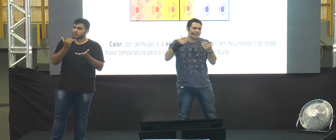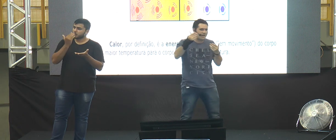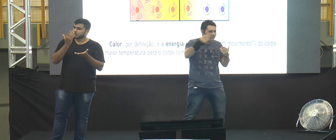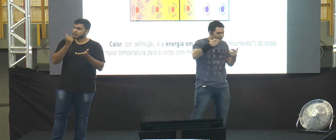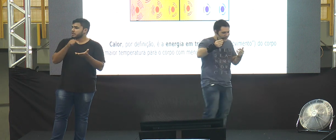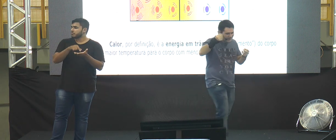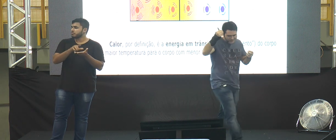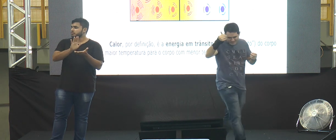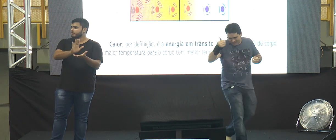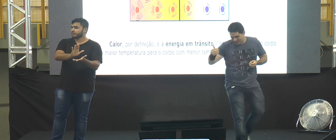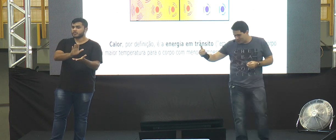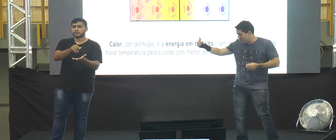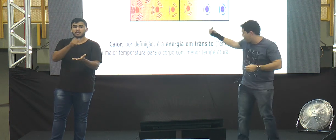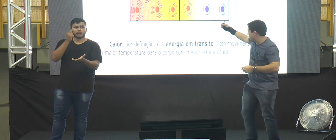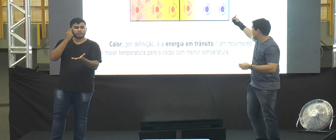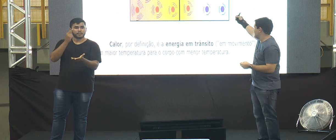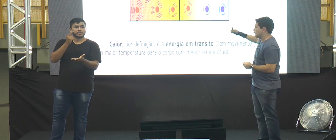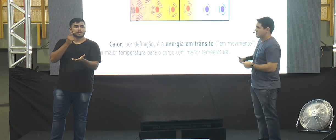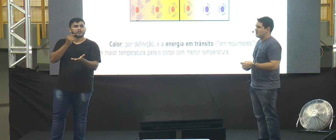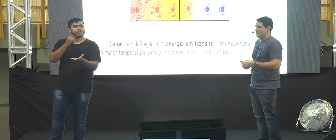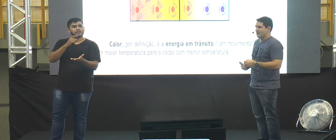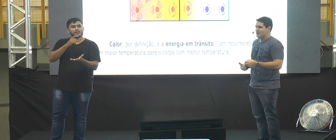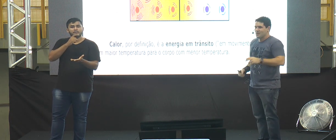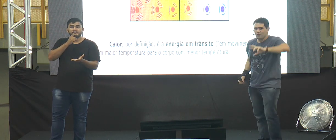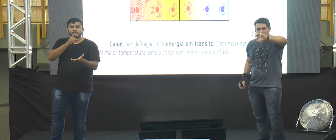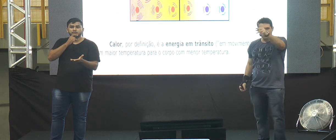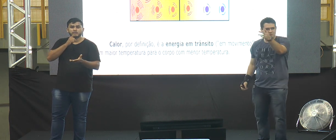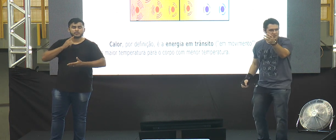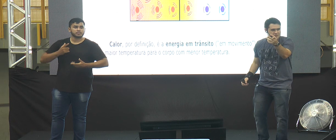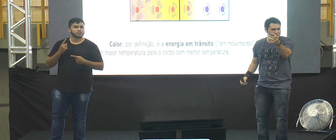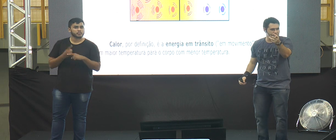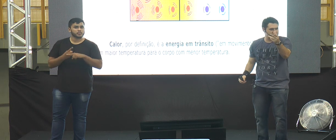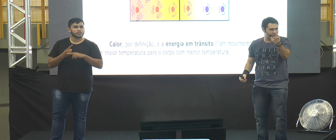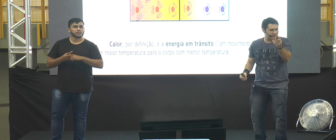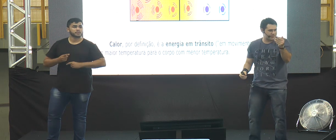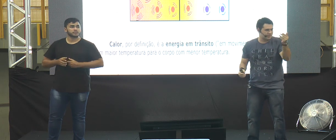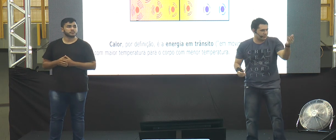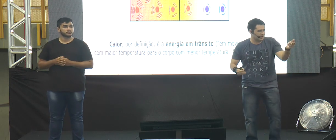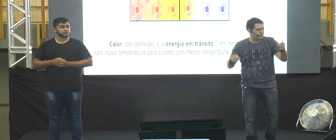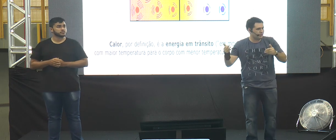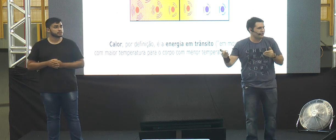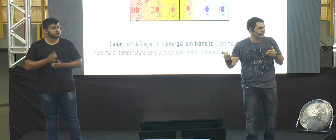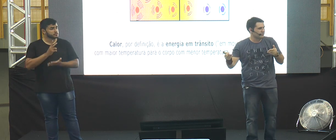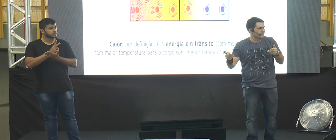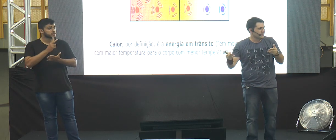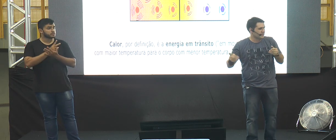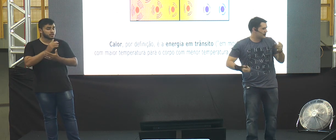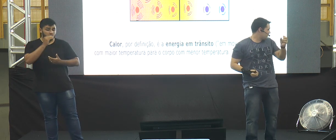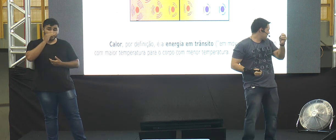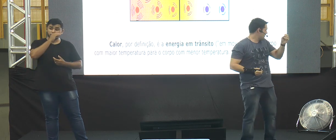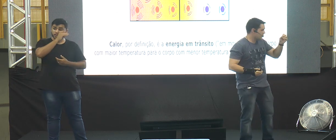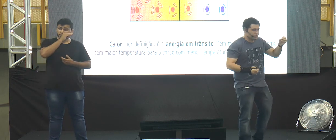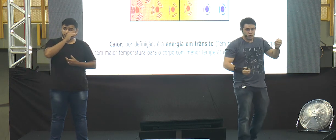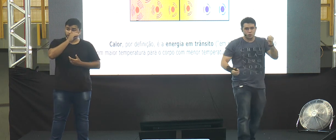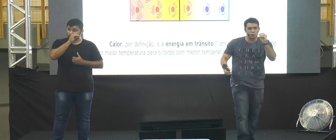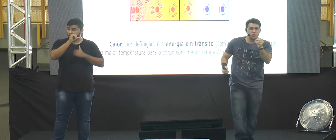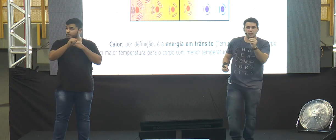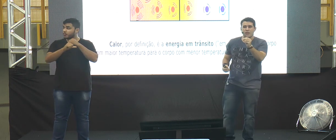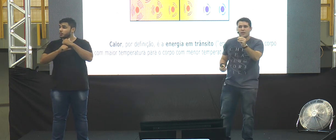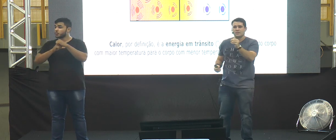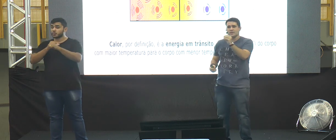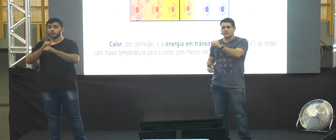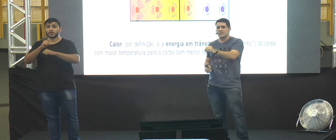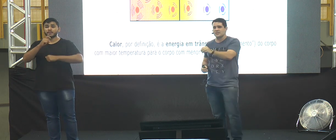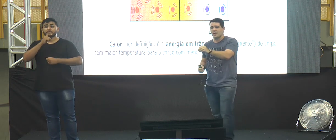lá vai esse slide perfeitamente para explicar. O fluxo de energia sempre vai ser do quente para o frio. Se você traz um suco